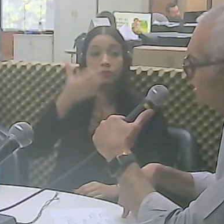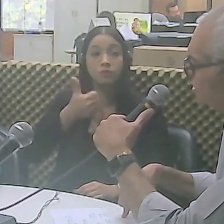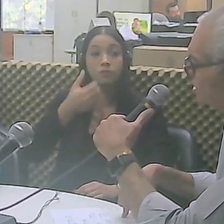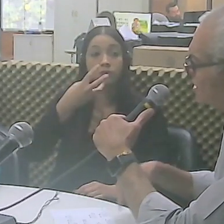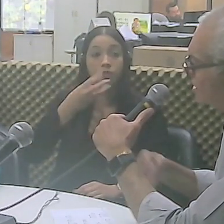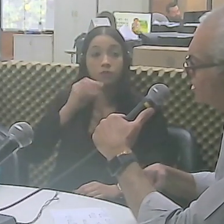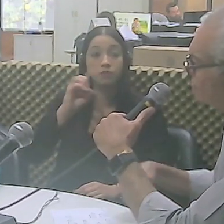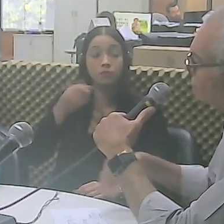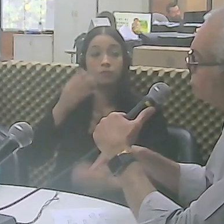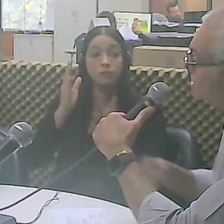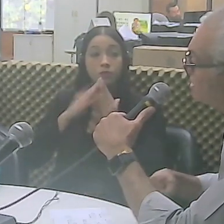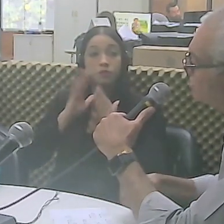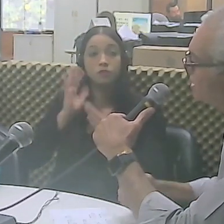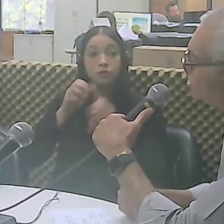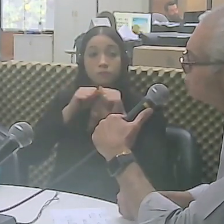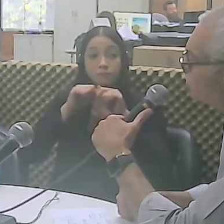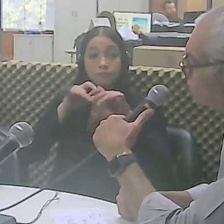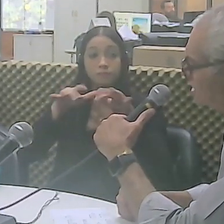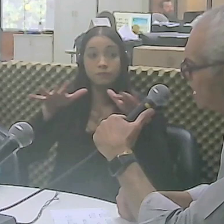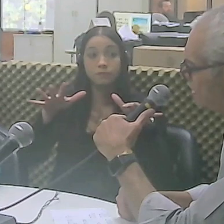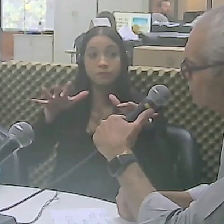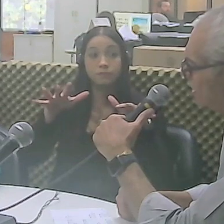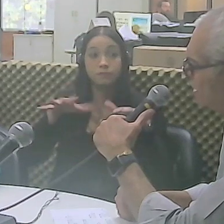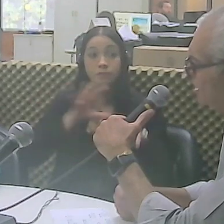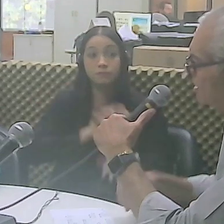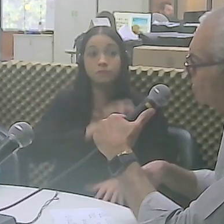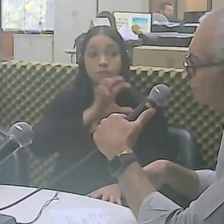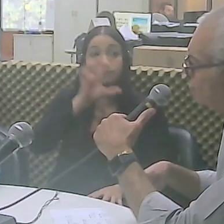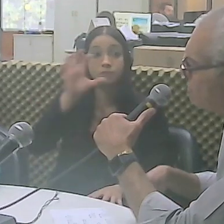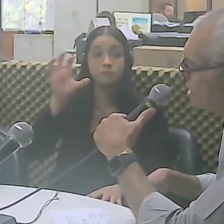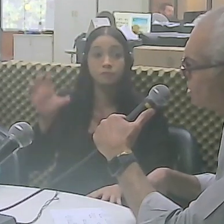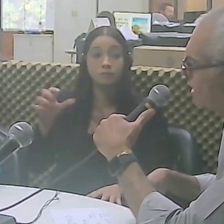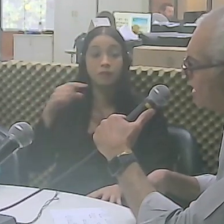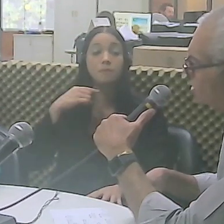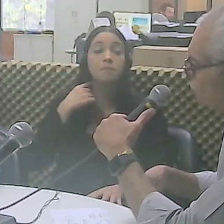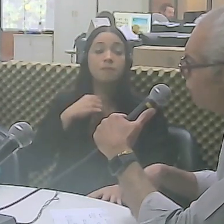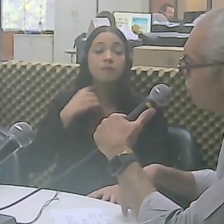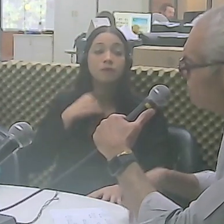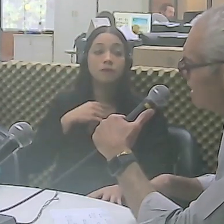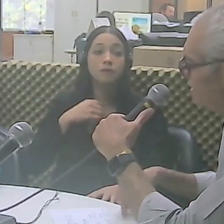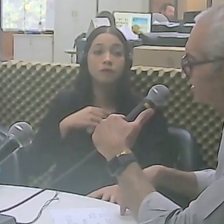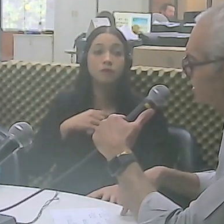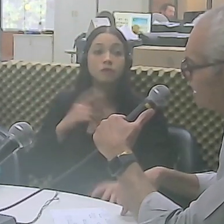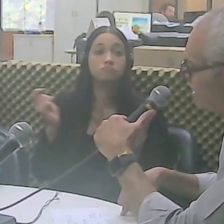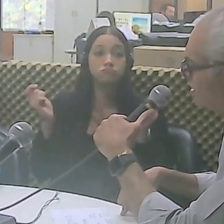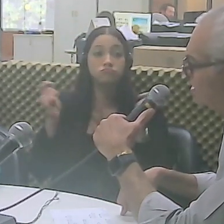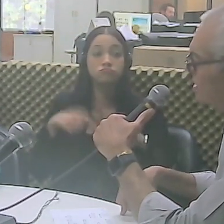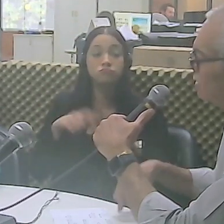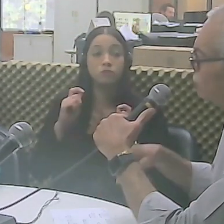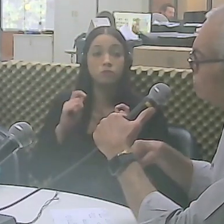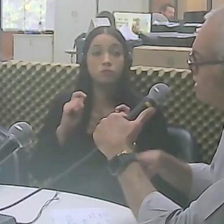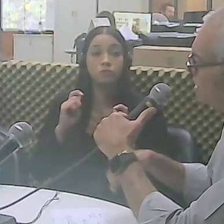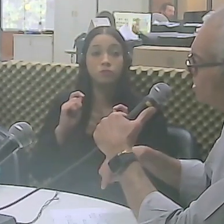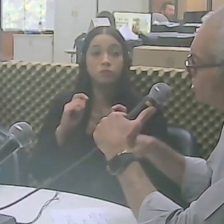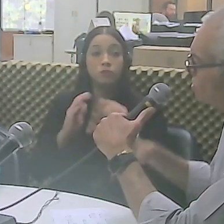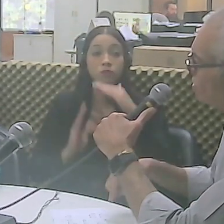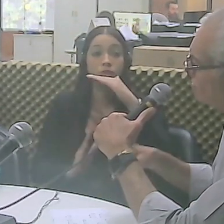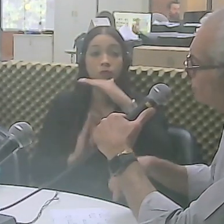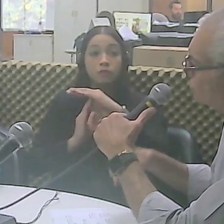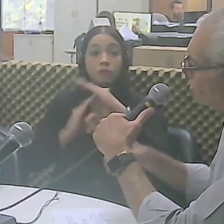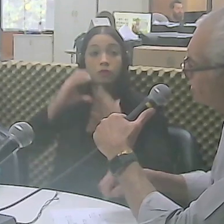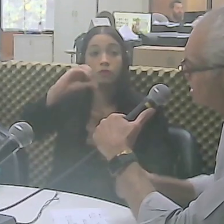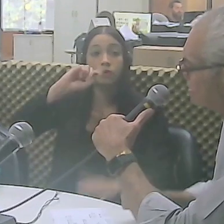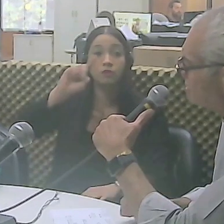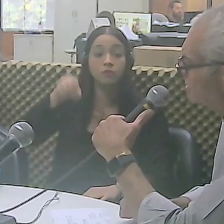mil moradias, elas já foram distribuídas por estado. Então, Minas Gerais, coube a Minas Gerais um limite de